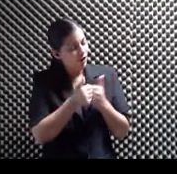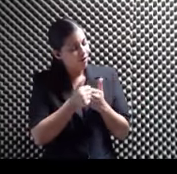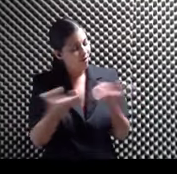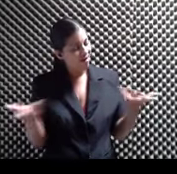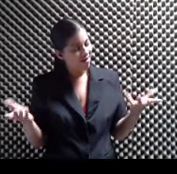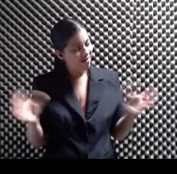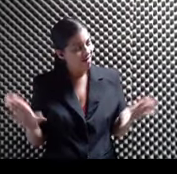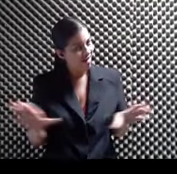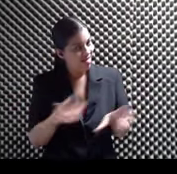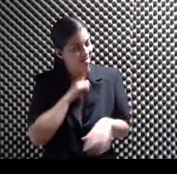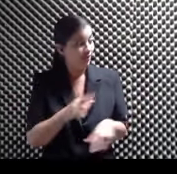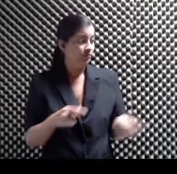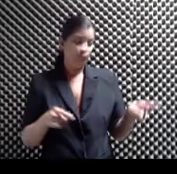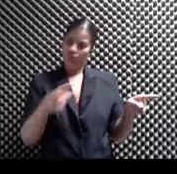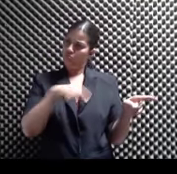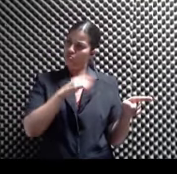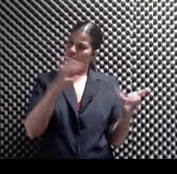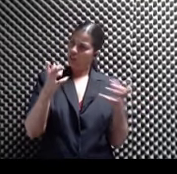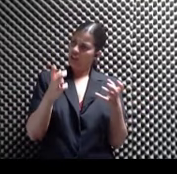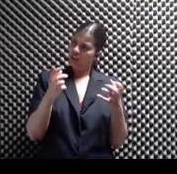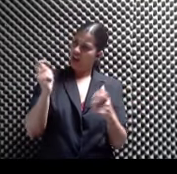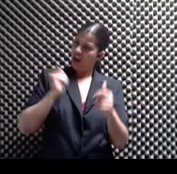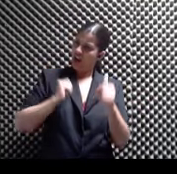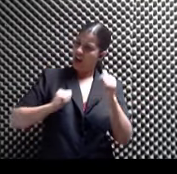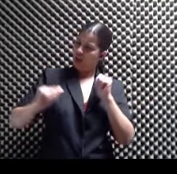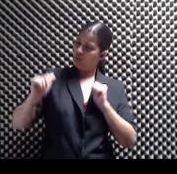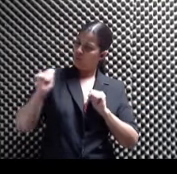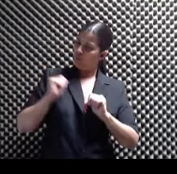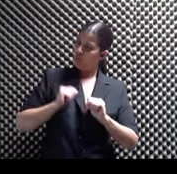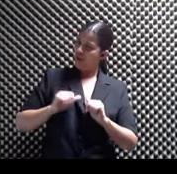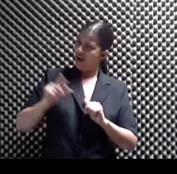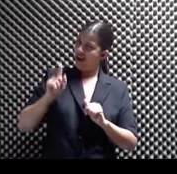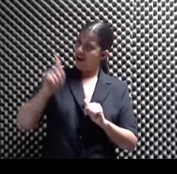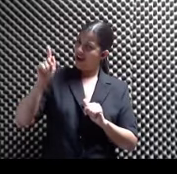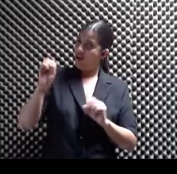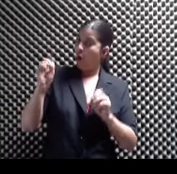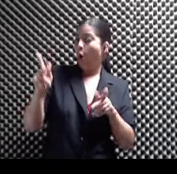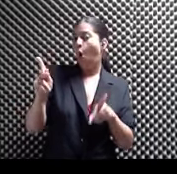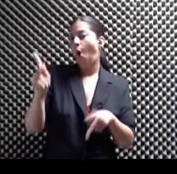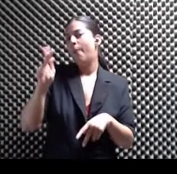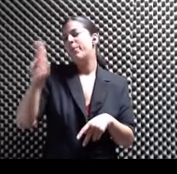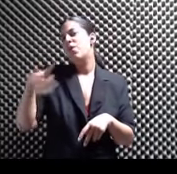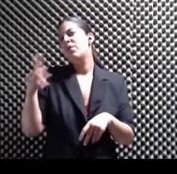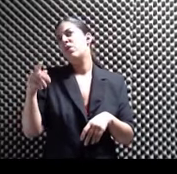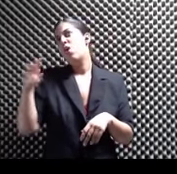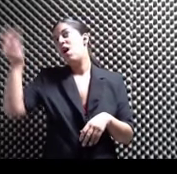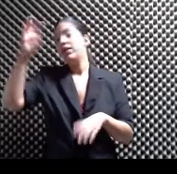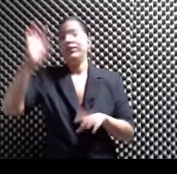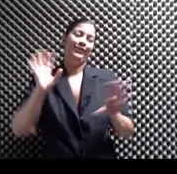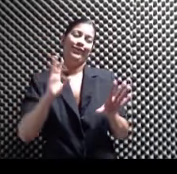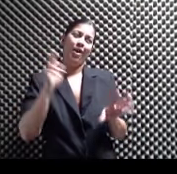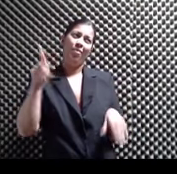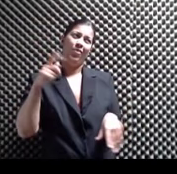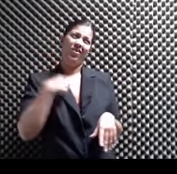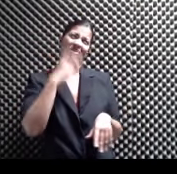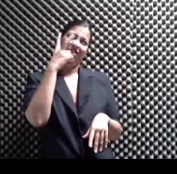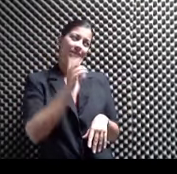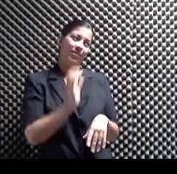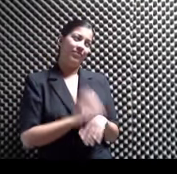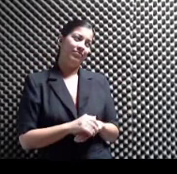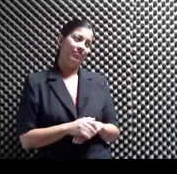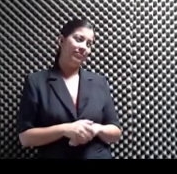el teatro. ¿Pero sería de como actuar desde allá o traer al público allá? A ver. No creo que trepemos al público allá arriba porque se nos escocota